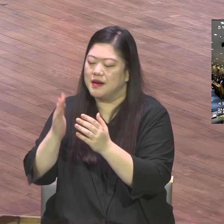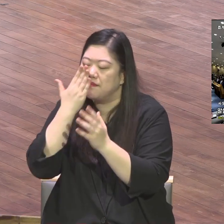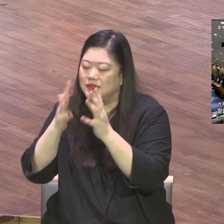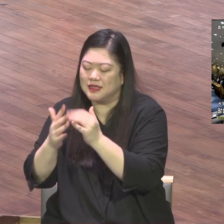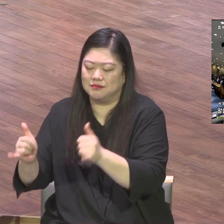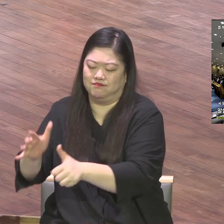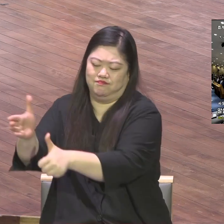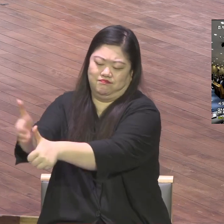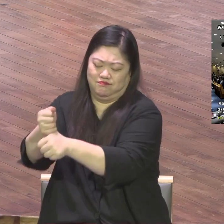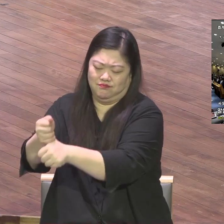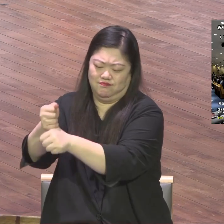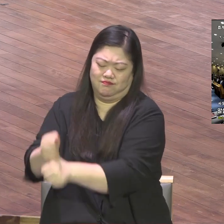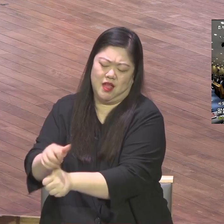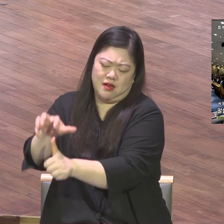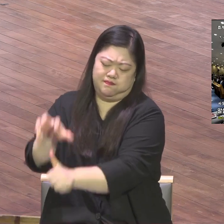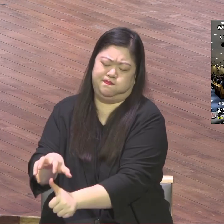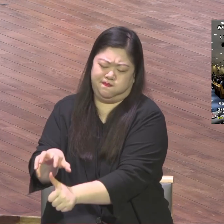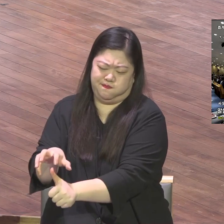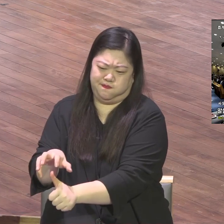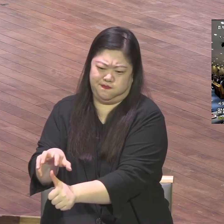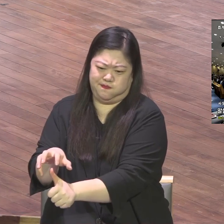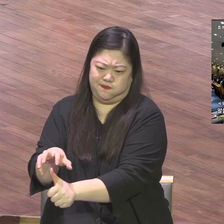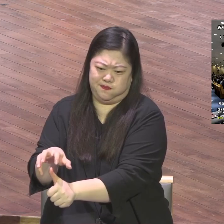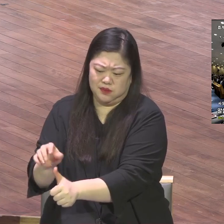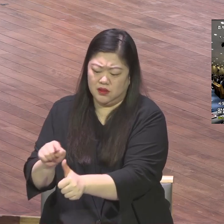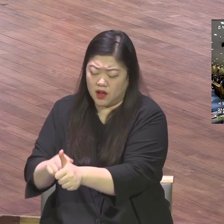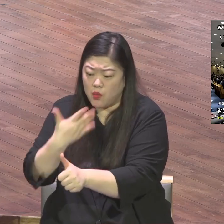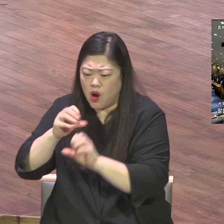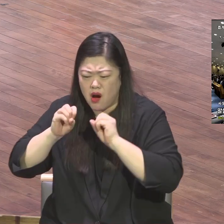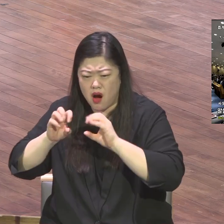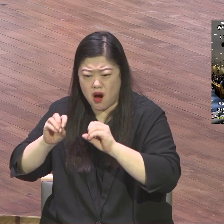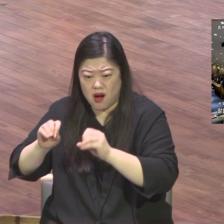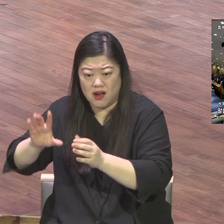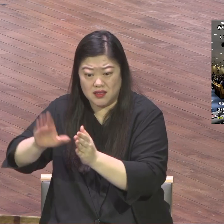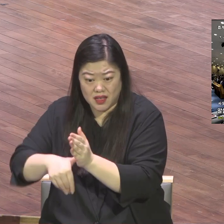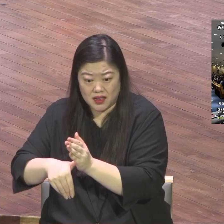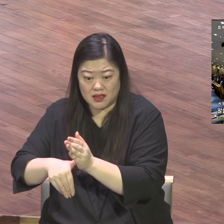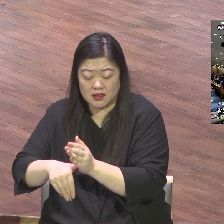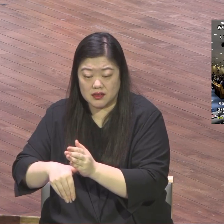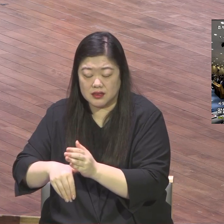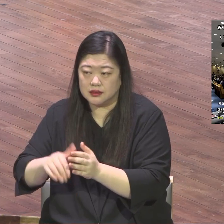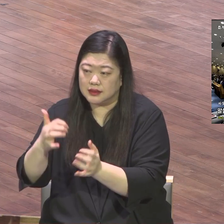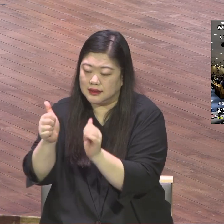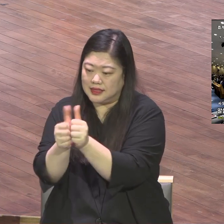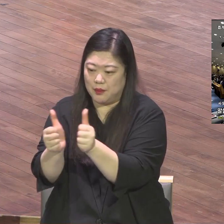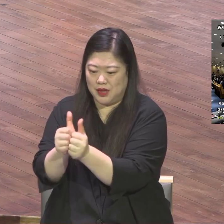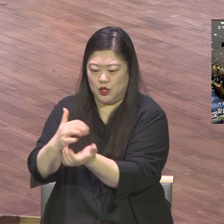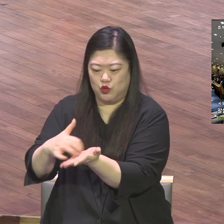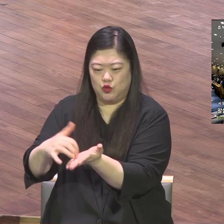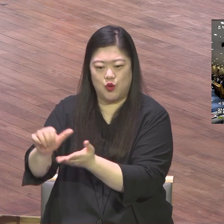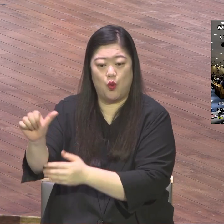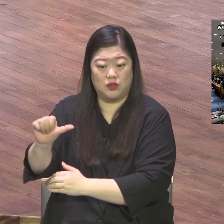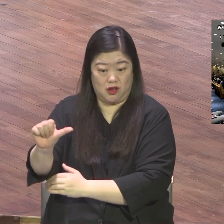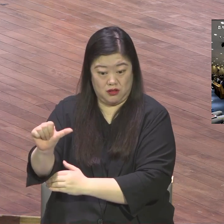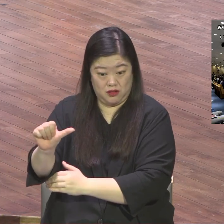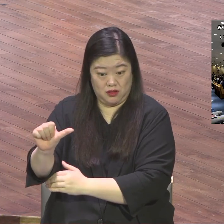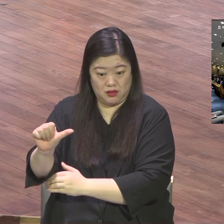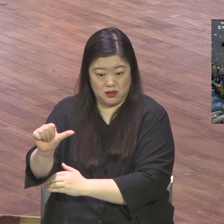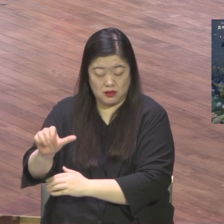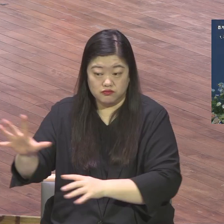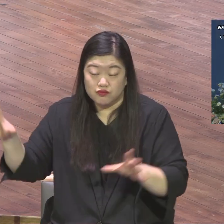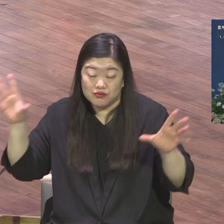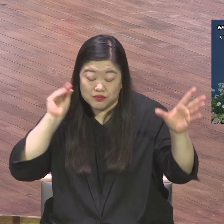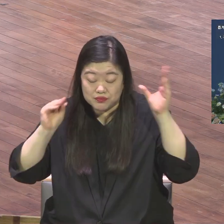가두었으나 말씀을 들은 사람 중에 믿는 자가 많으니 남자의 수가 약 5천이나 되었더라.